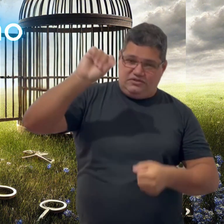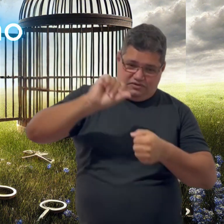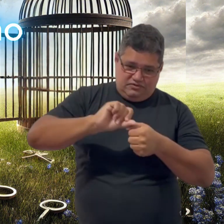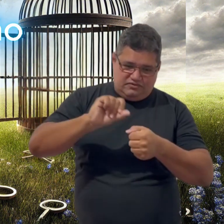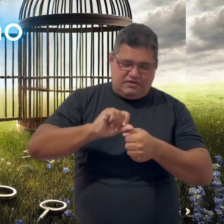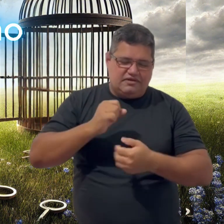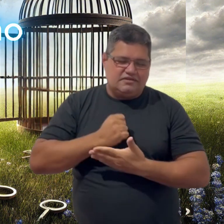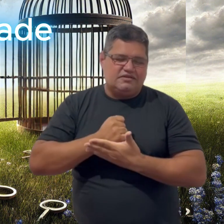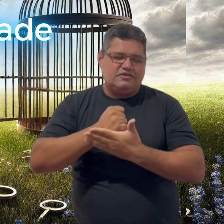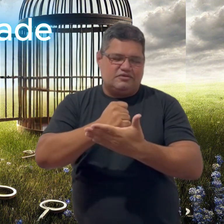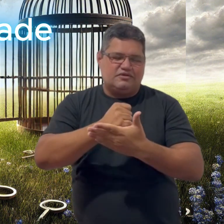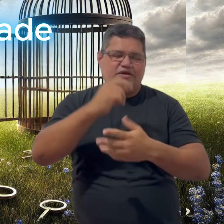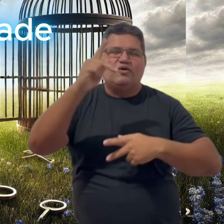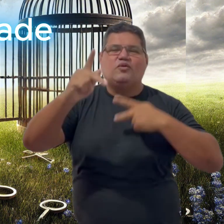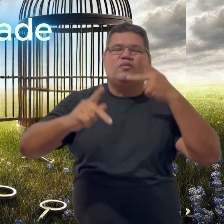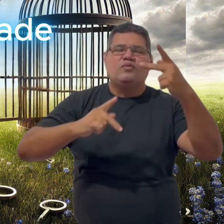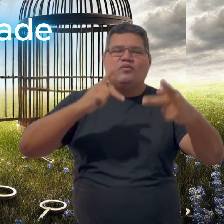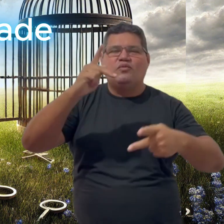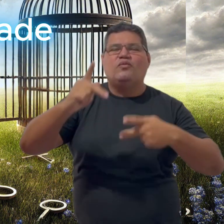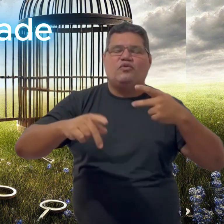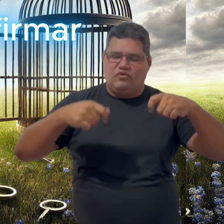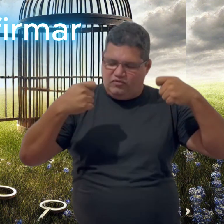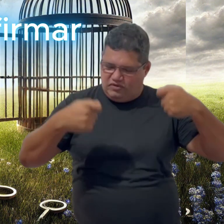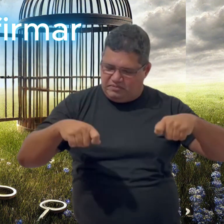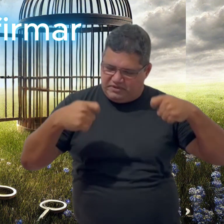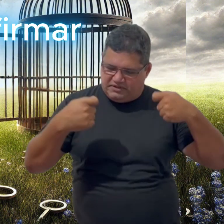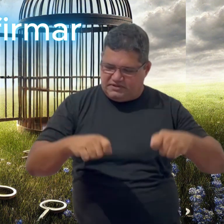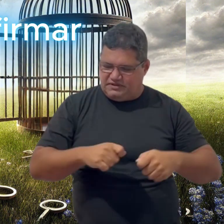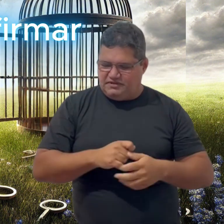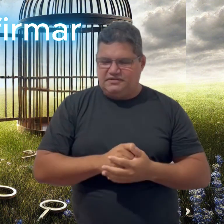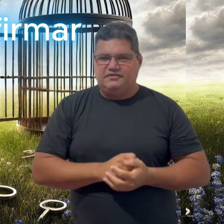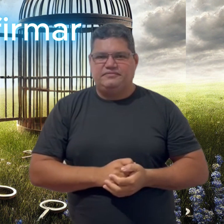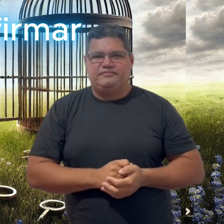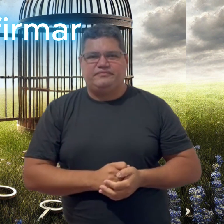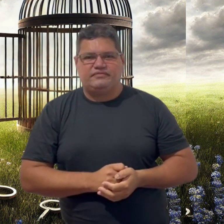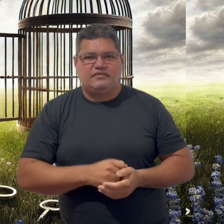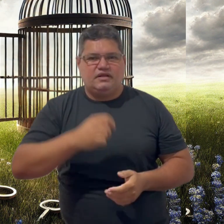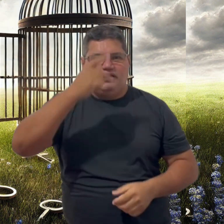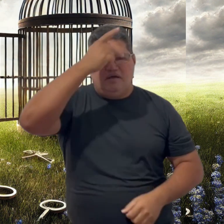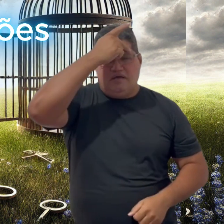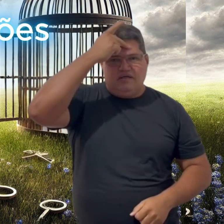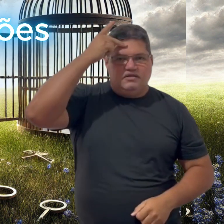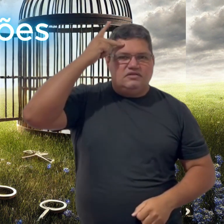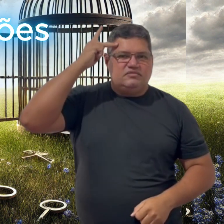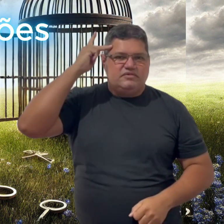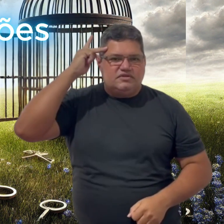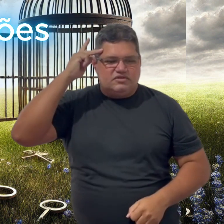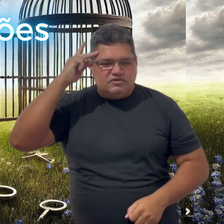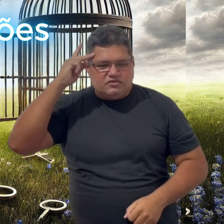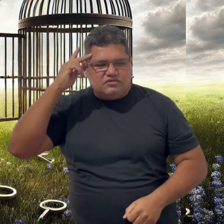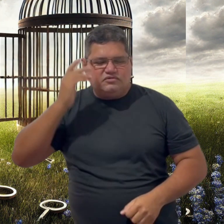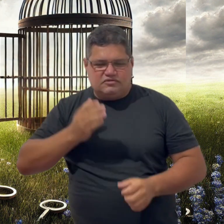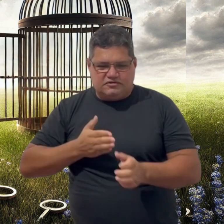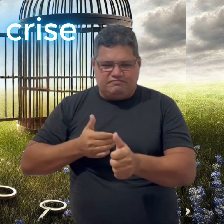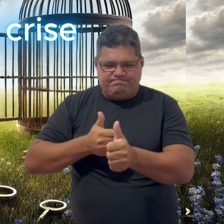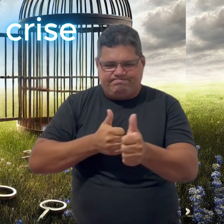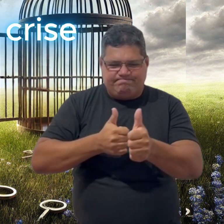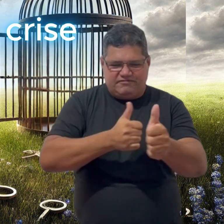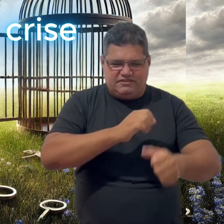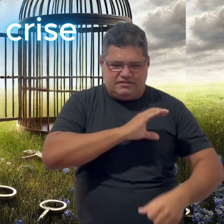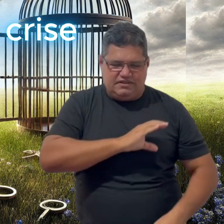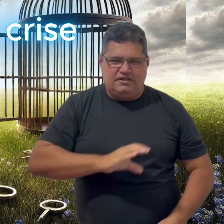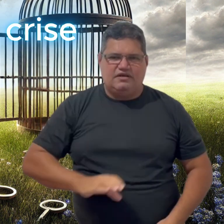Os cristãos, na atualidade, podem confirmar que em ocasiões